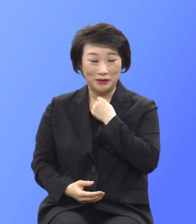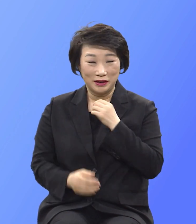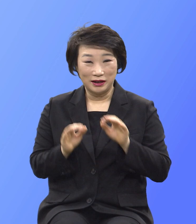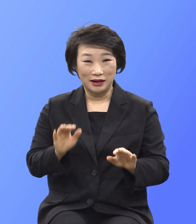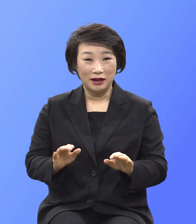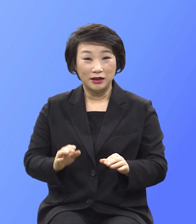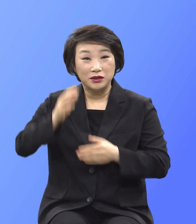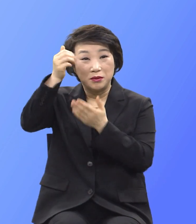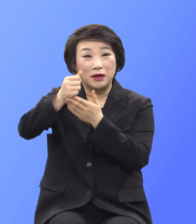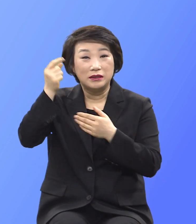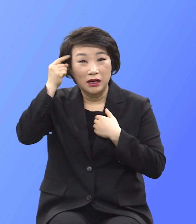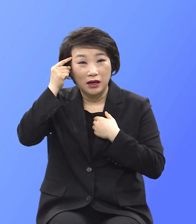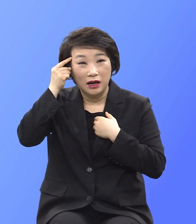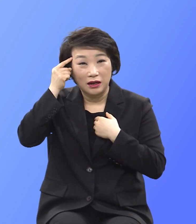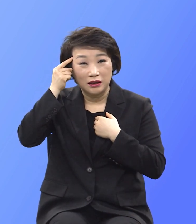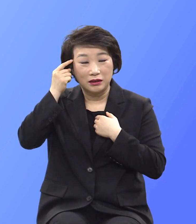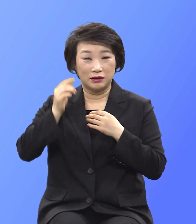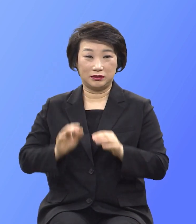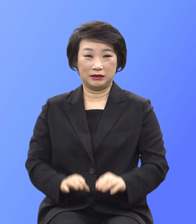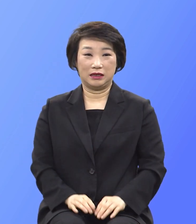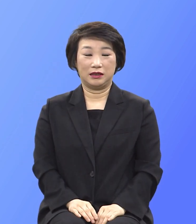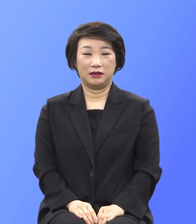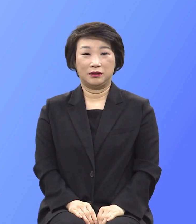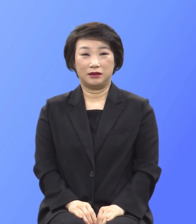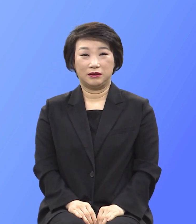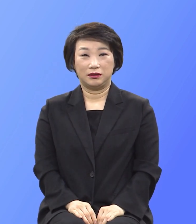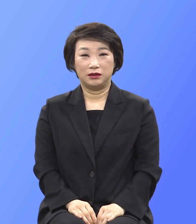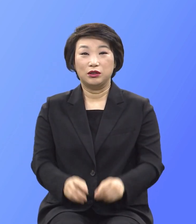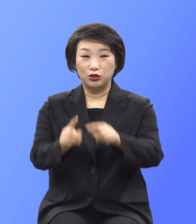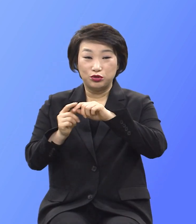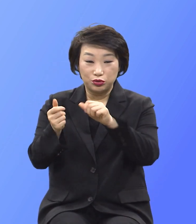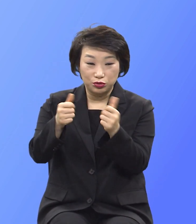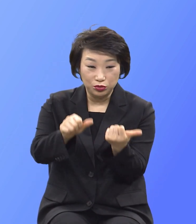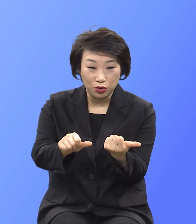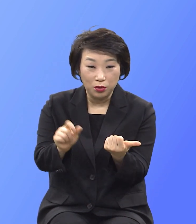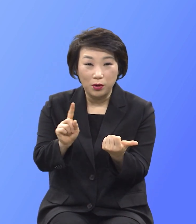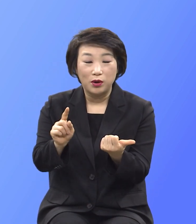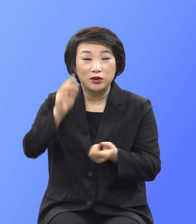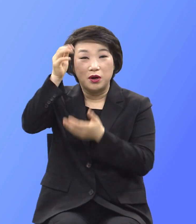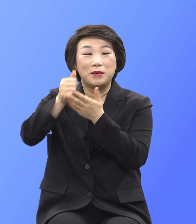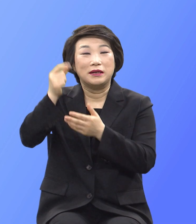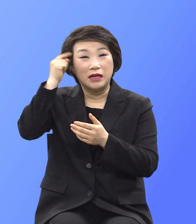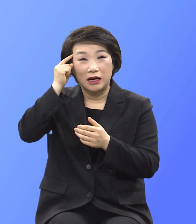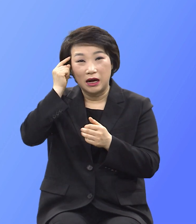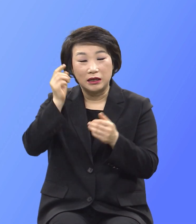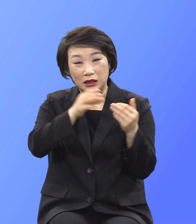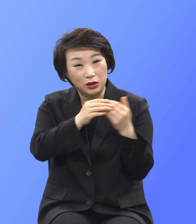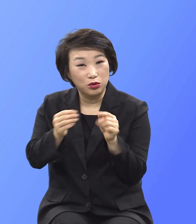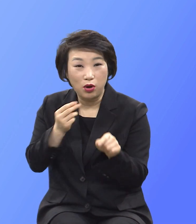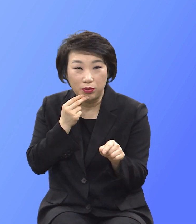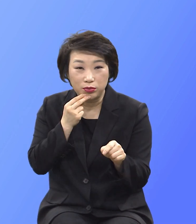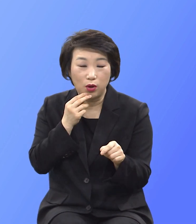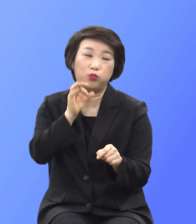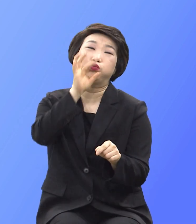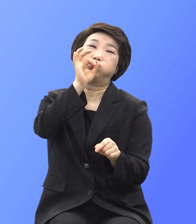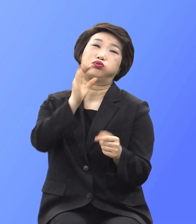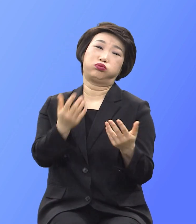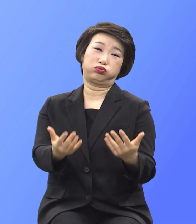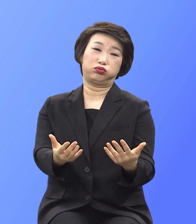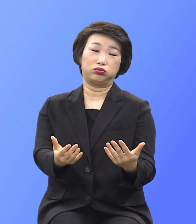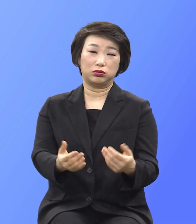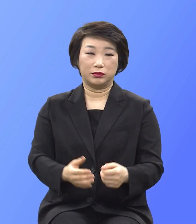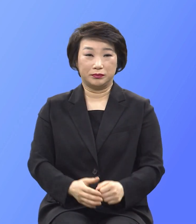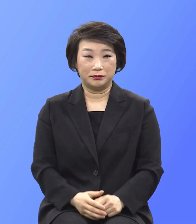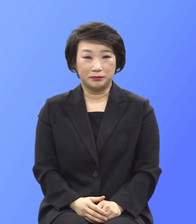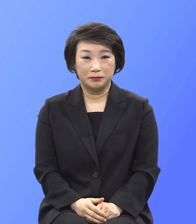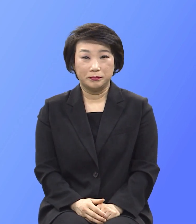이게 성령의 생각. 예, 순교도 성령의 생각이 지배하지 않고는 절대로